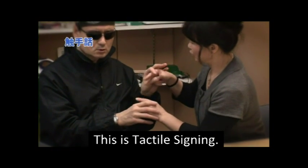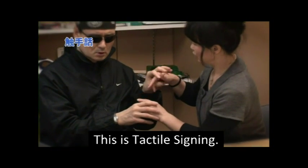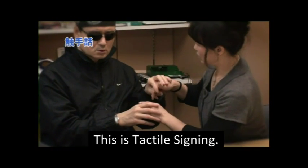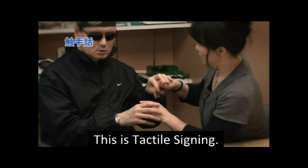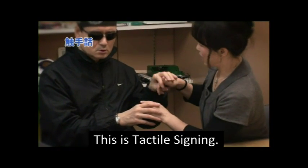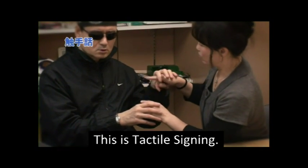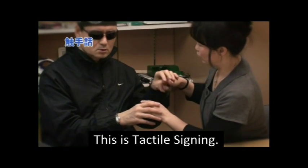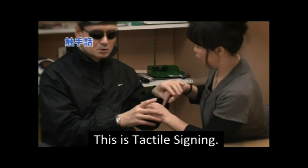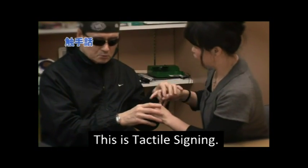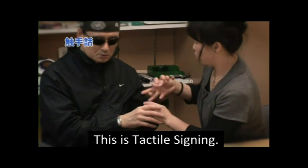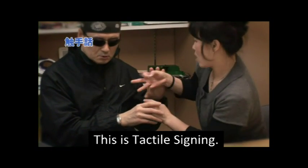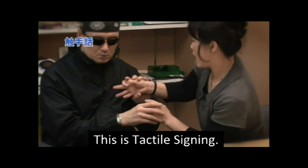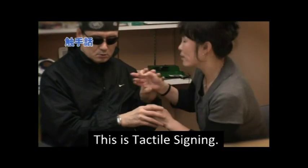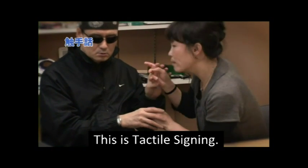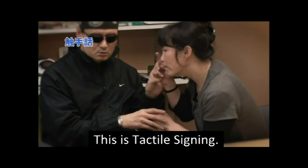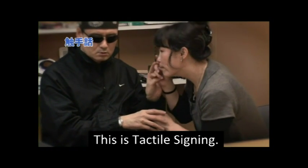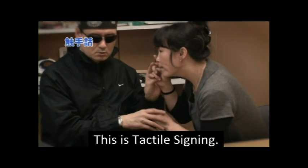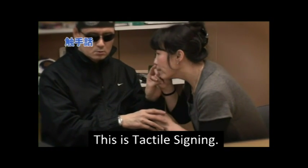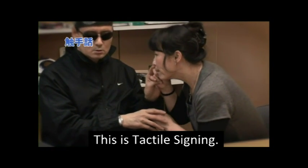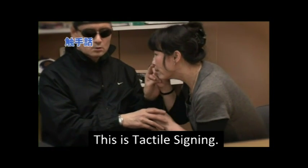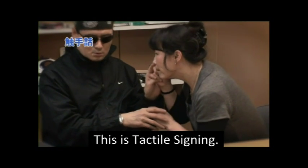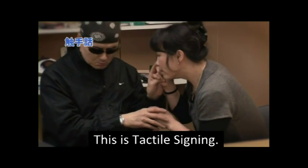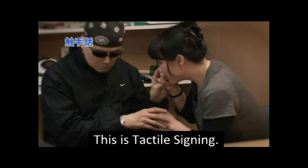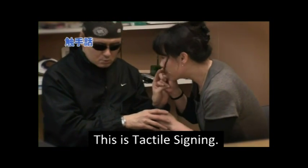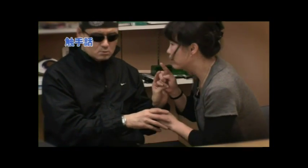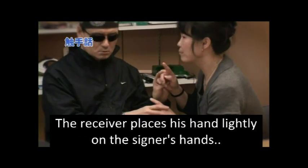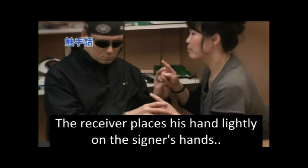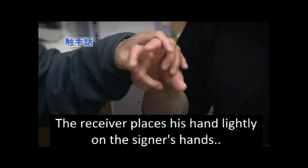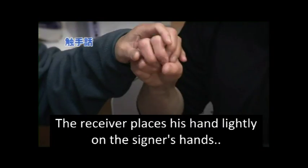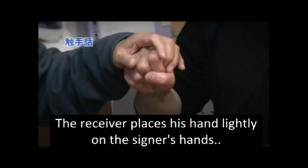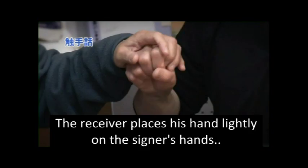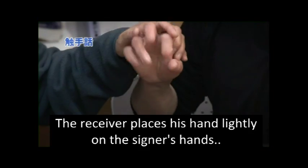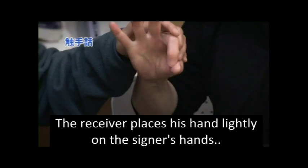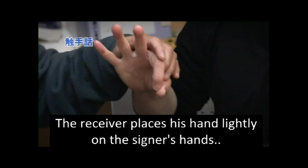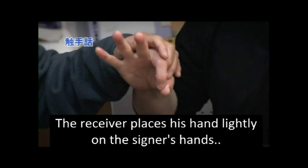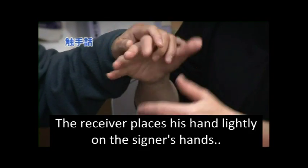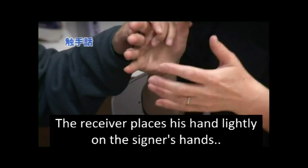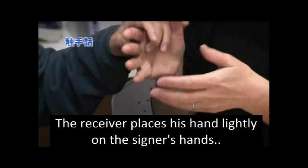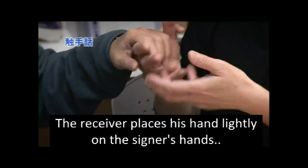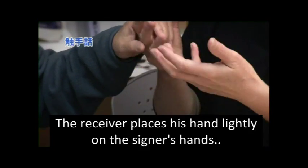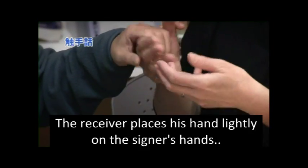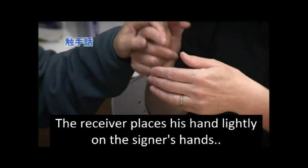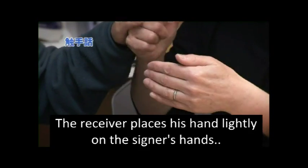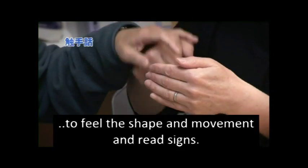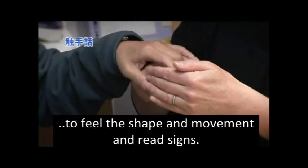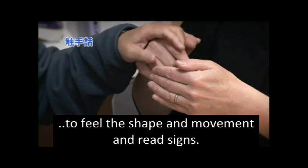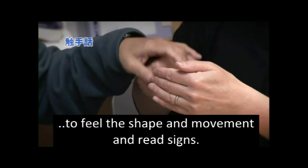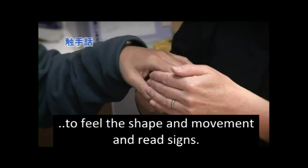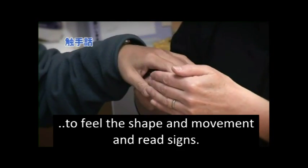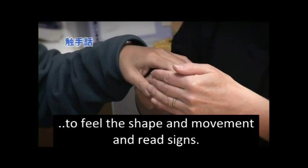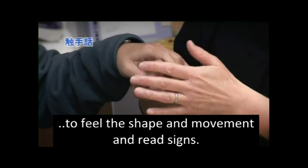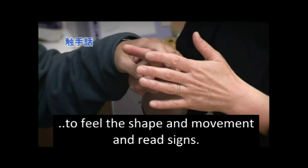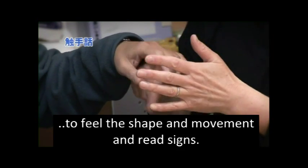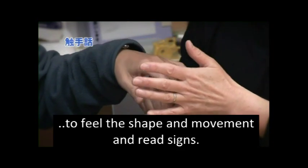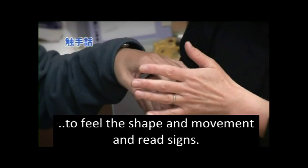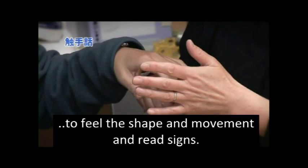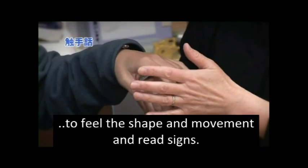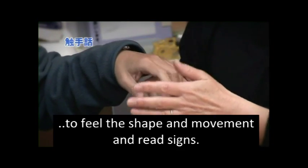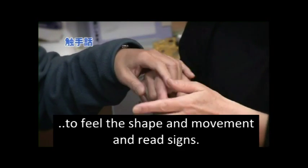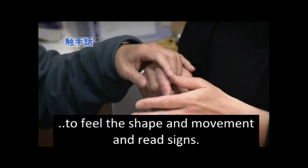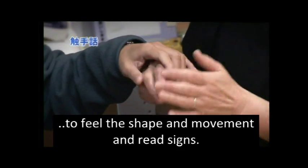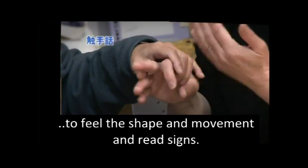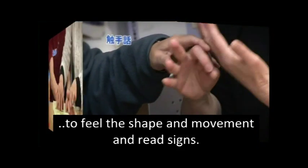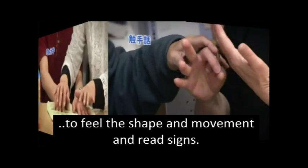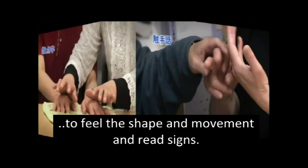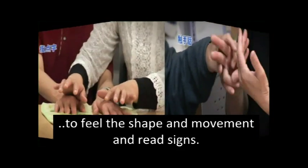触手話は、話し手の手の形や位置を盲ろう者が手で触れることで手話を読み取ります。